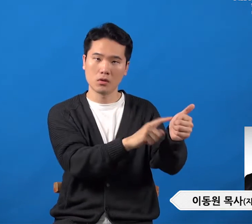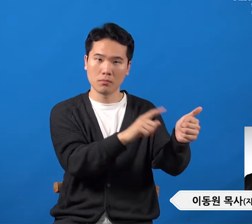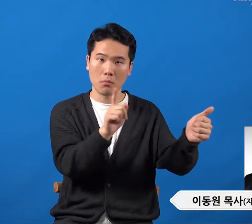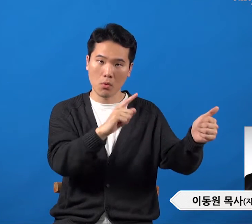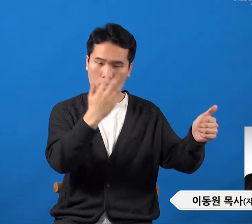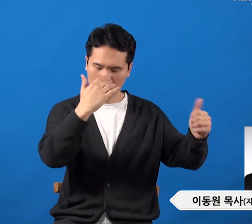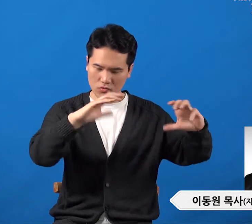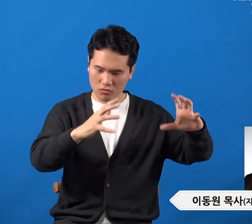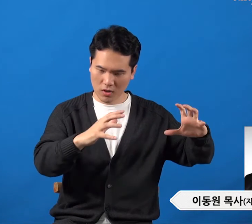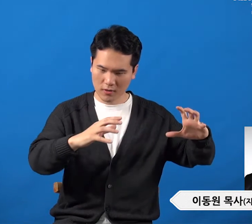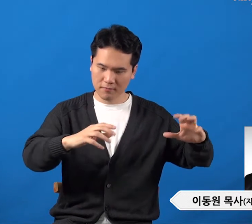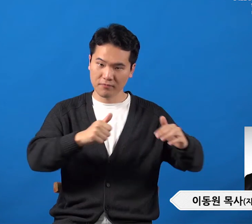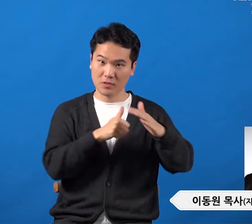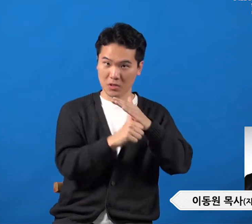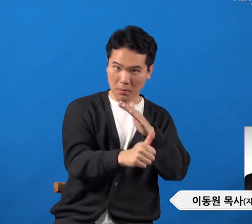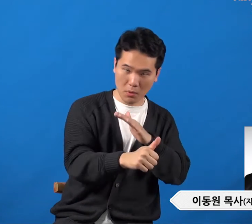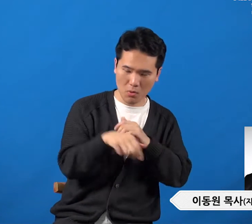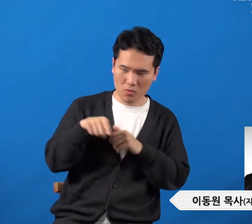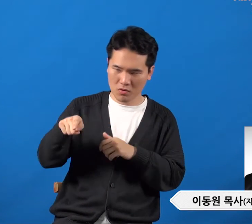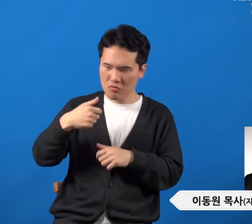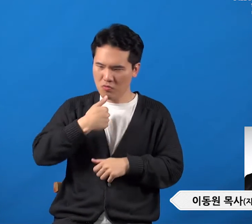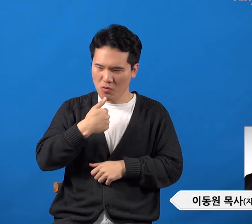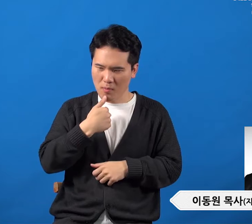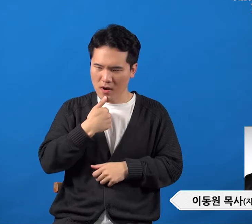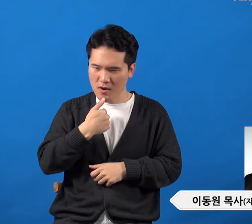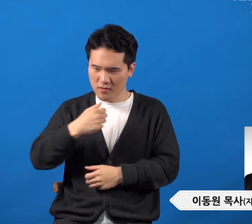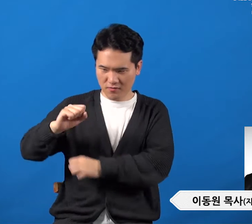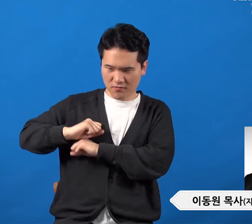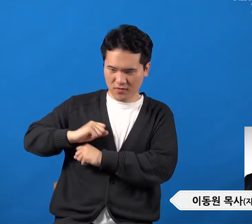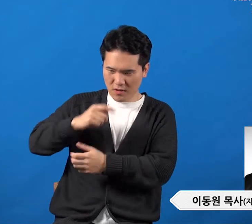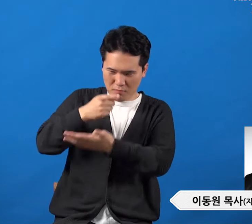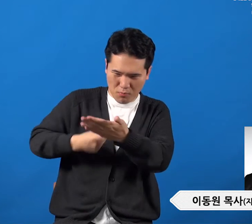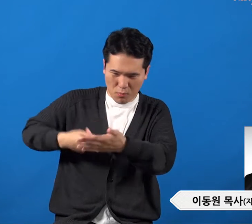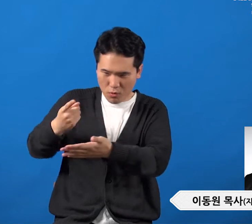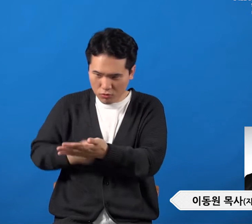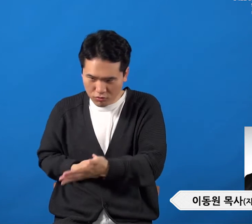이 로마에 복수하고자 하는 인물로 부각됩니다.